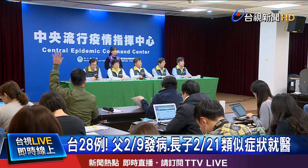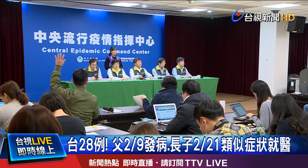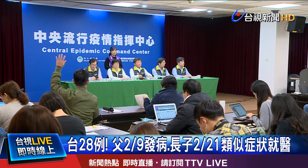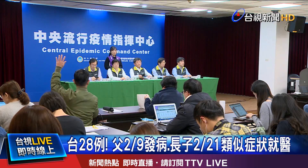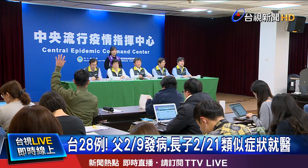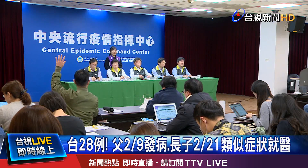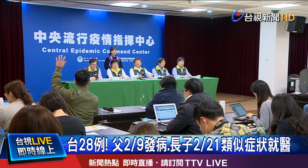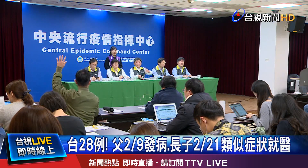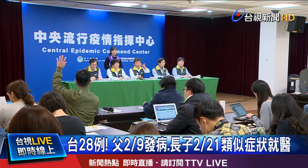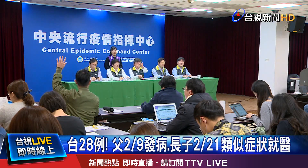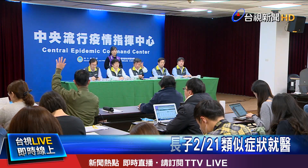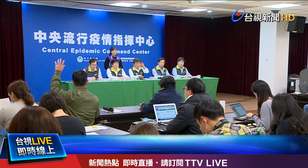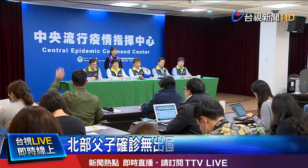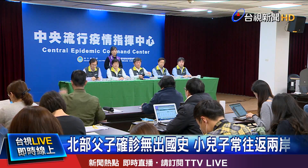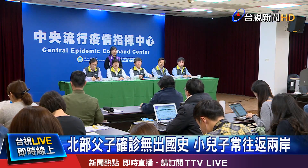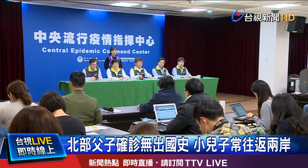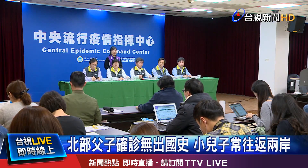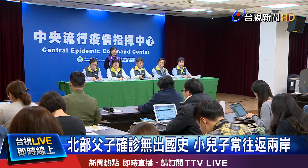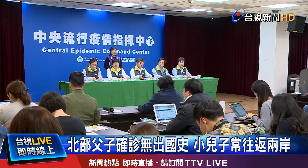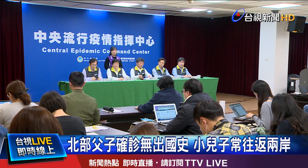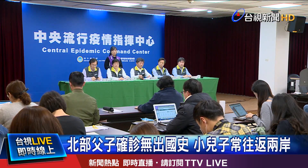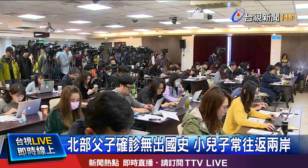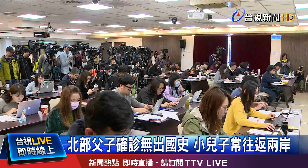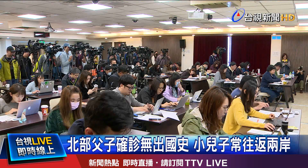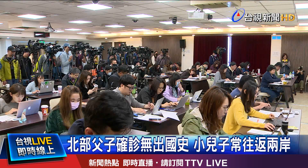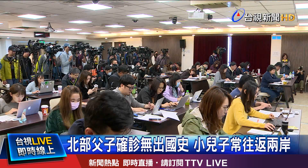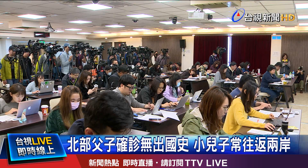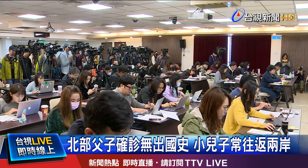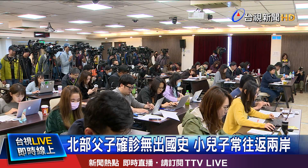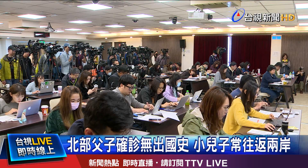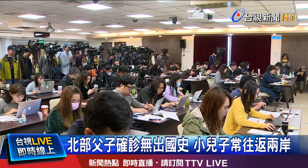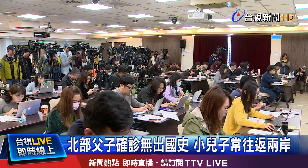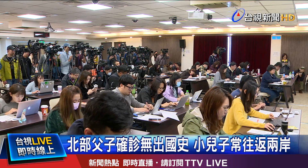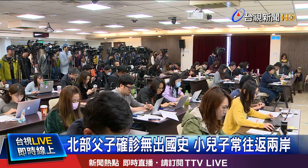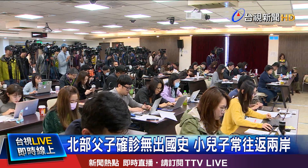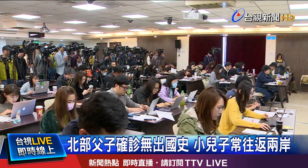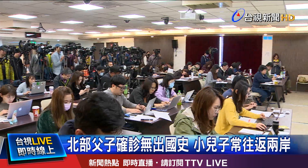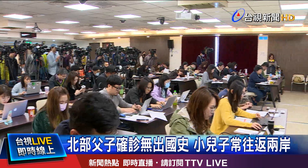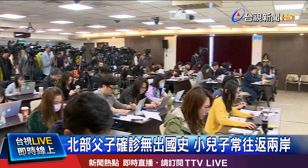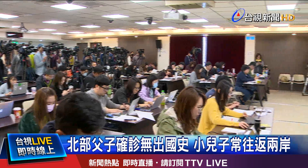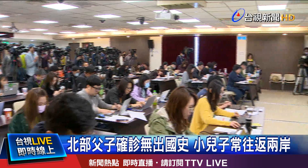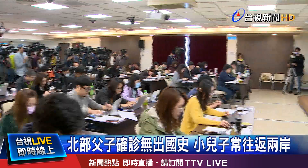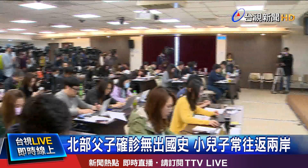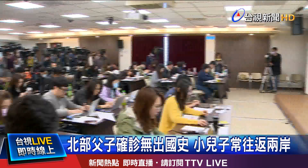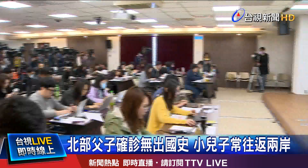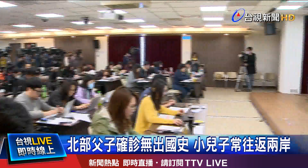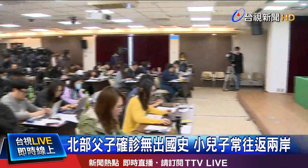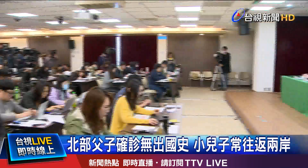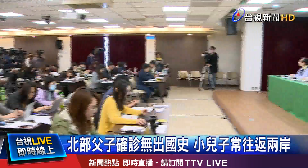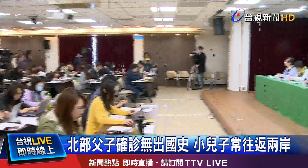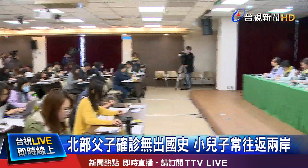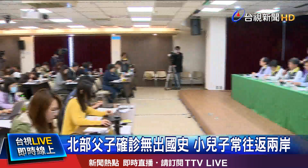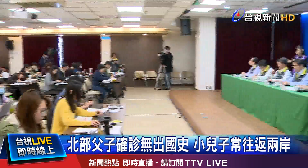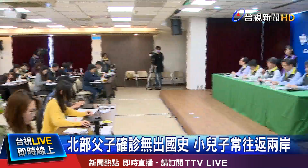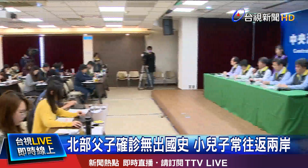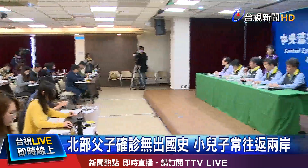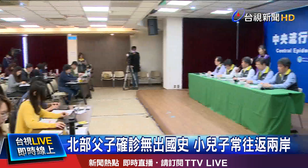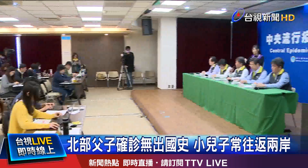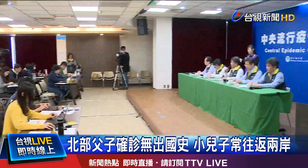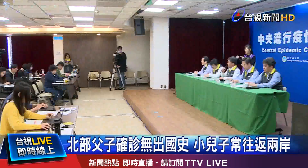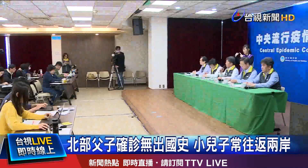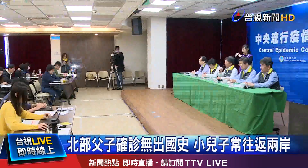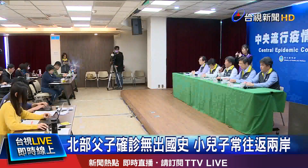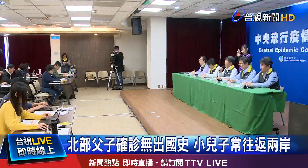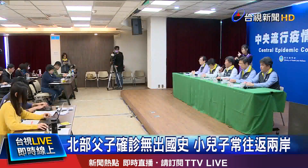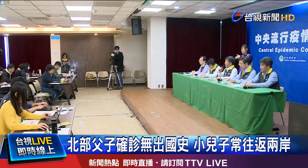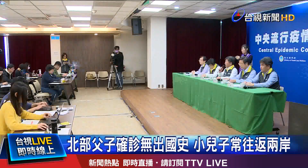心发现，家庭中除了2例确诊，案27的妻子在2月8号也有咳嗽症状。至于他的小儿子，因为工作密切往返两